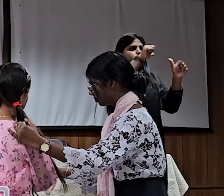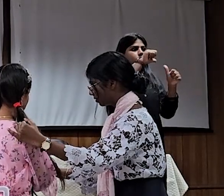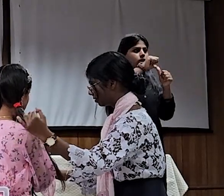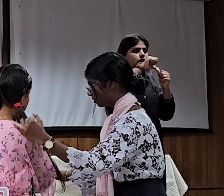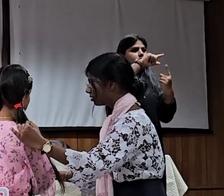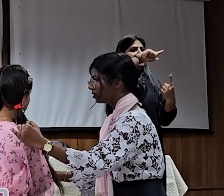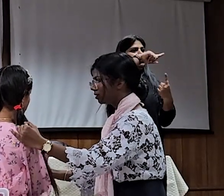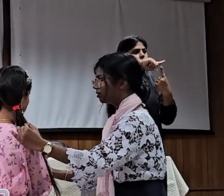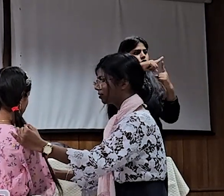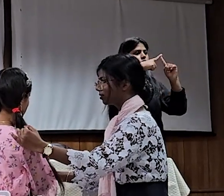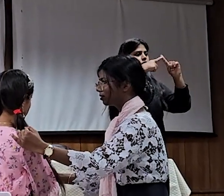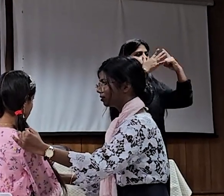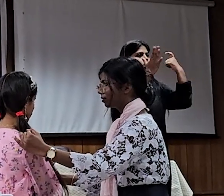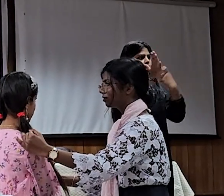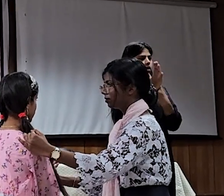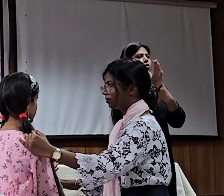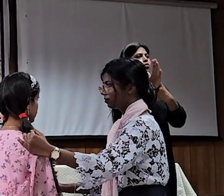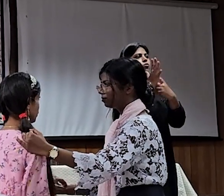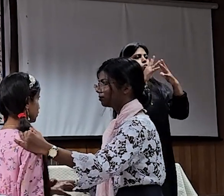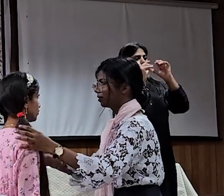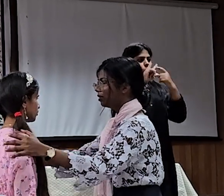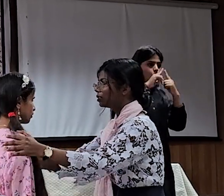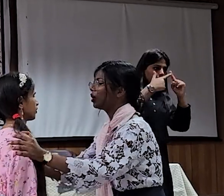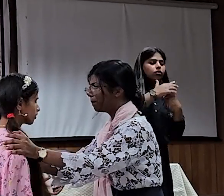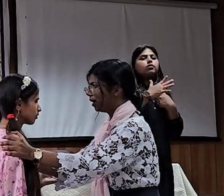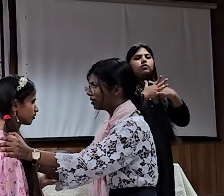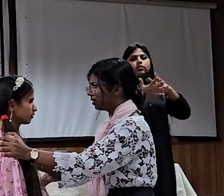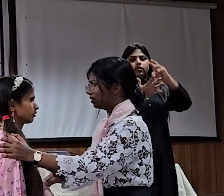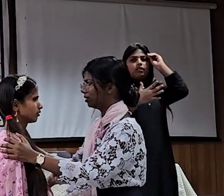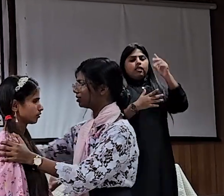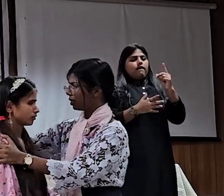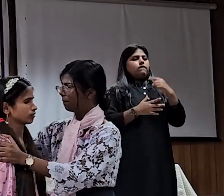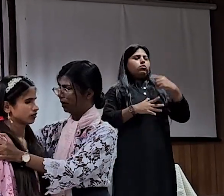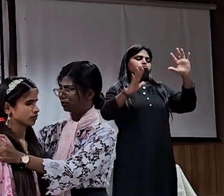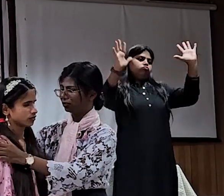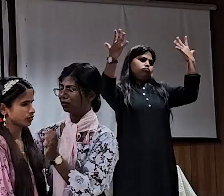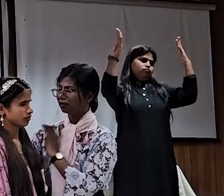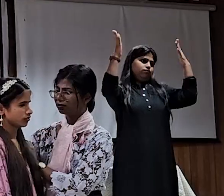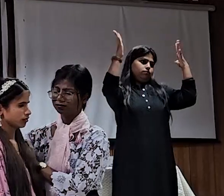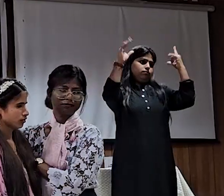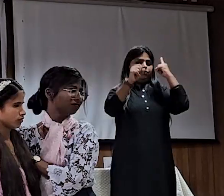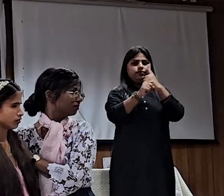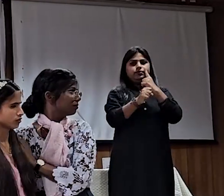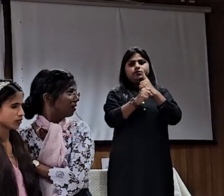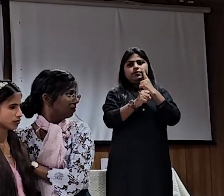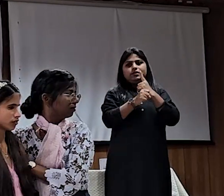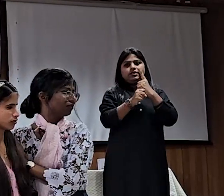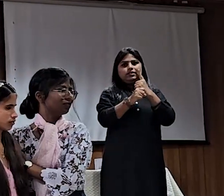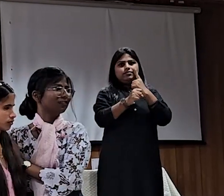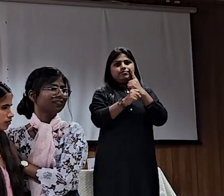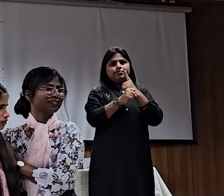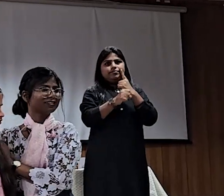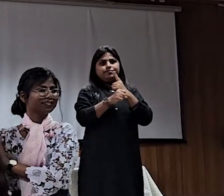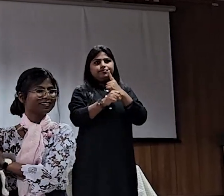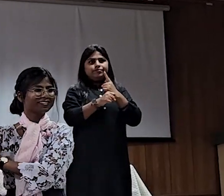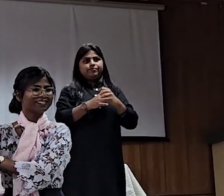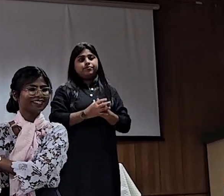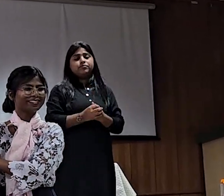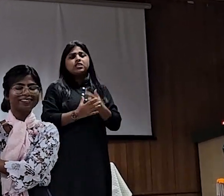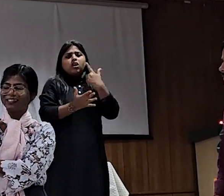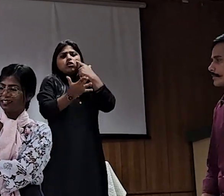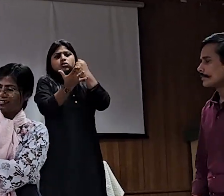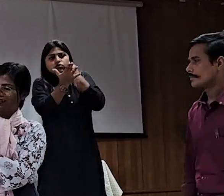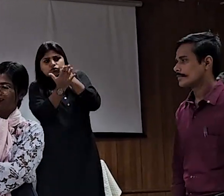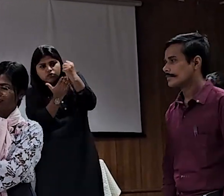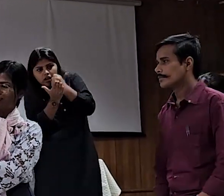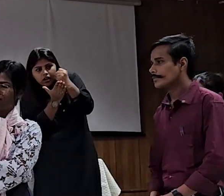रही हो कि यहीं से तो निकलते हैं अर्थ और यही है स्वर का स्रोत। ये संवाद था अनुभव